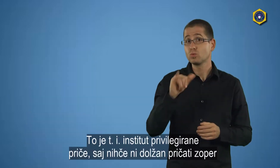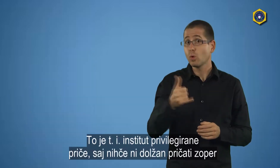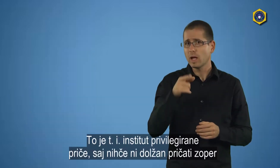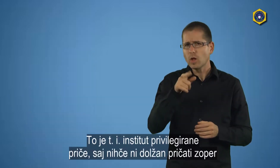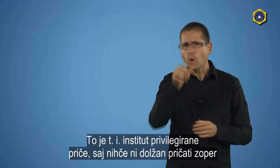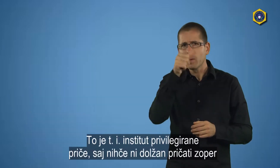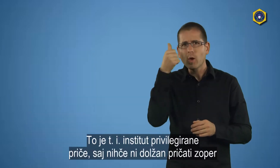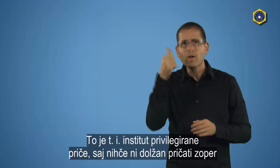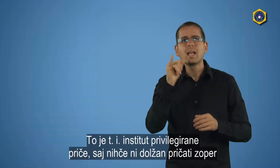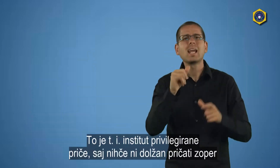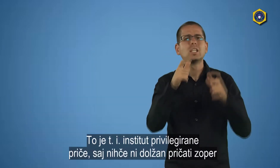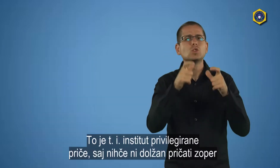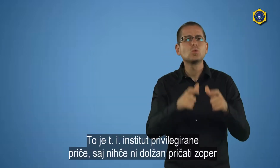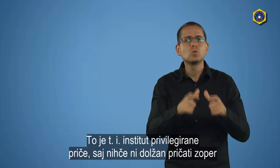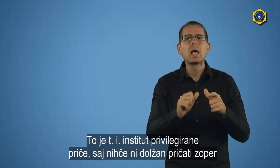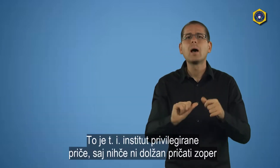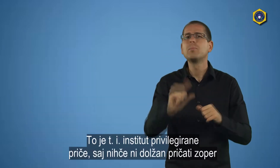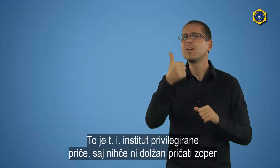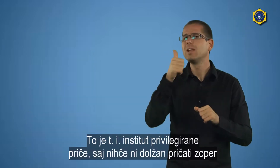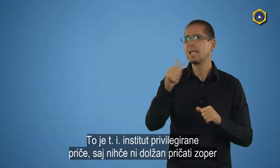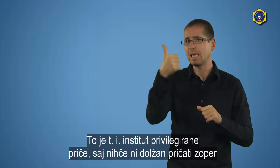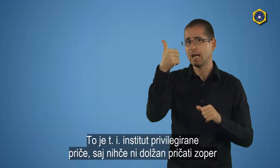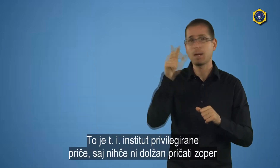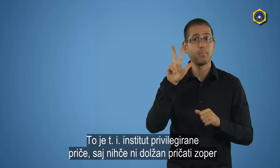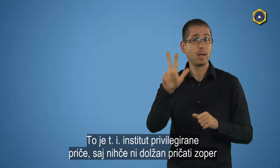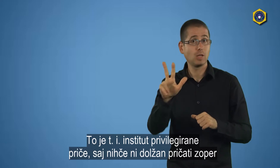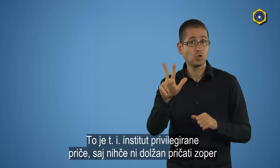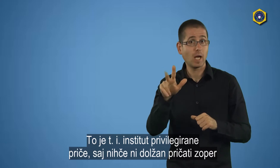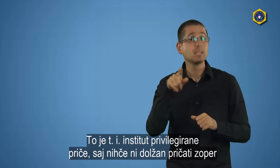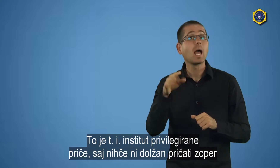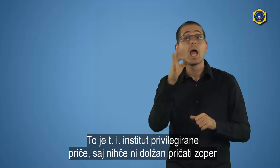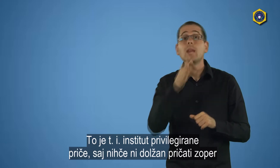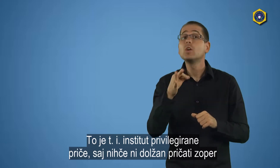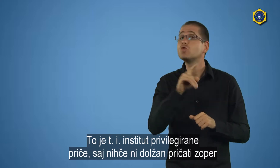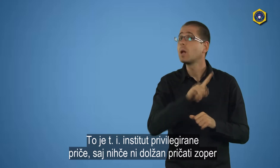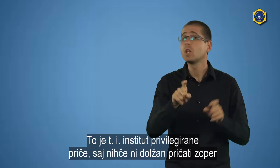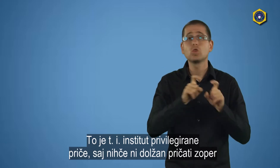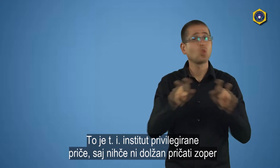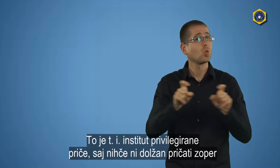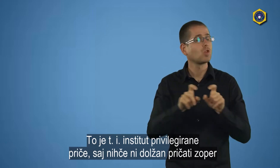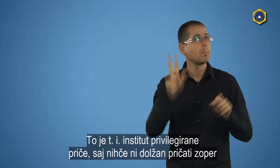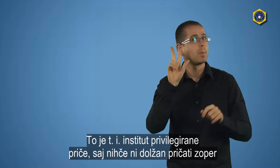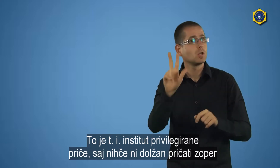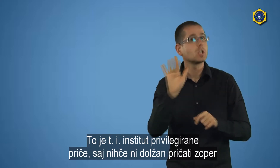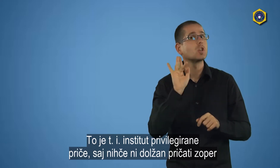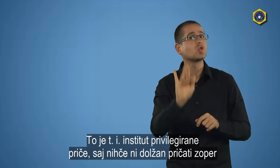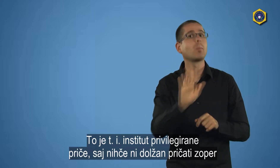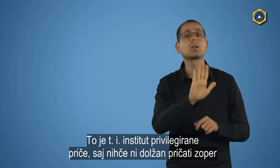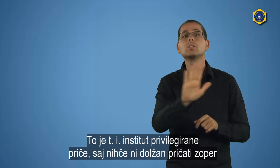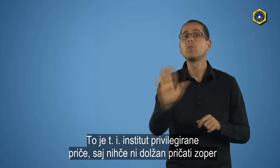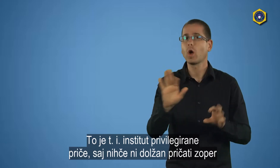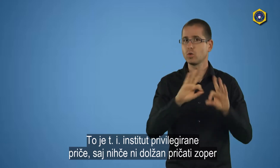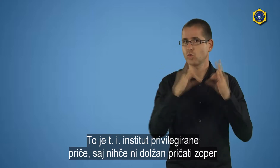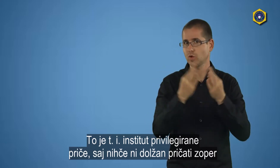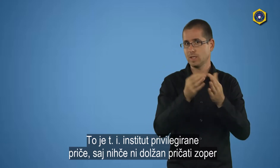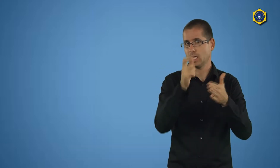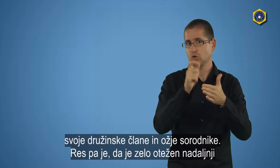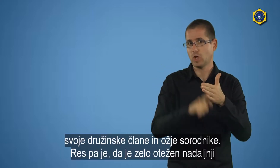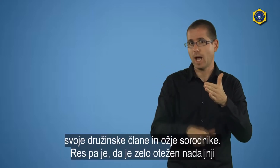tako imenovani institut privilegirane priče, saj nihče ni dolžan pričati zoper svoje družinske člane in